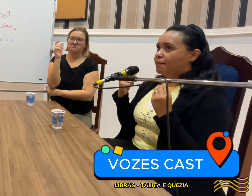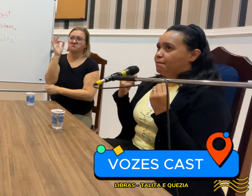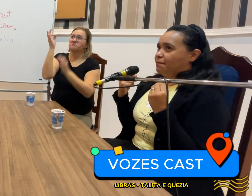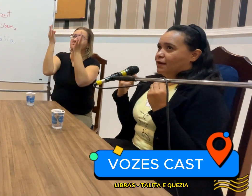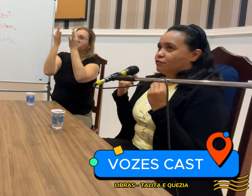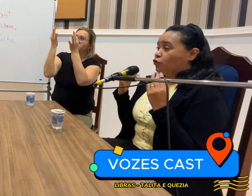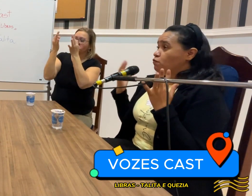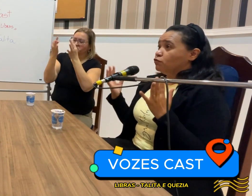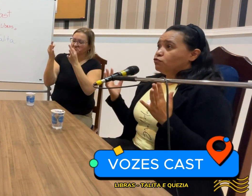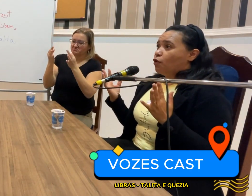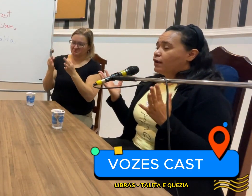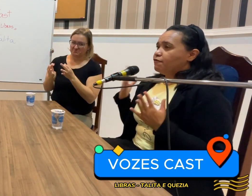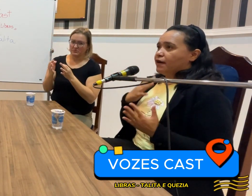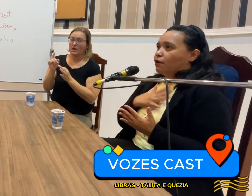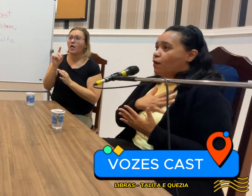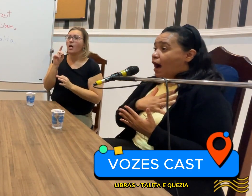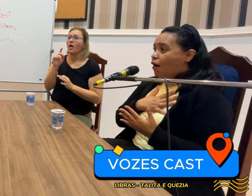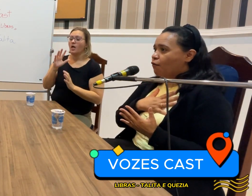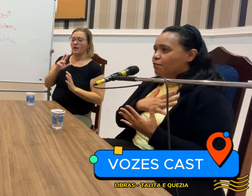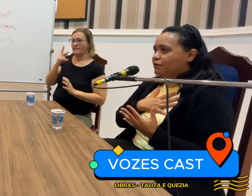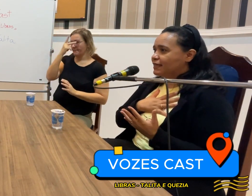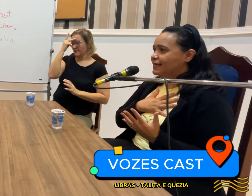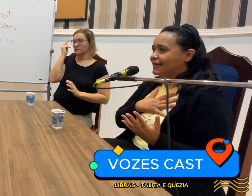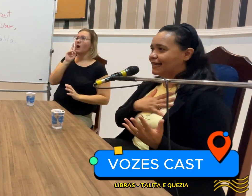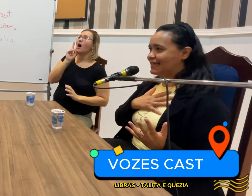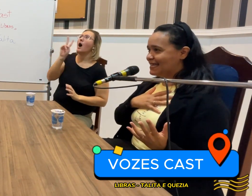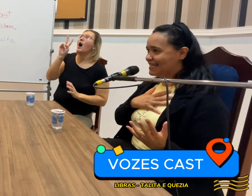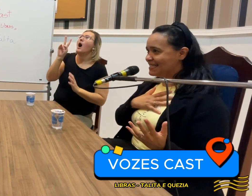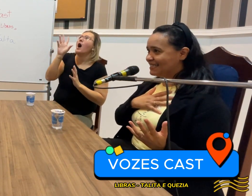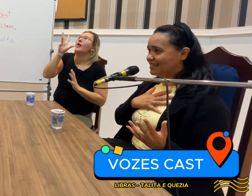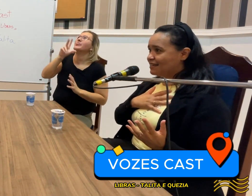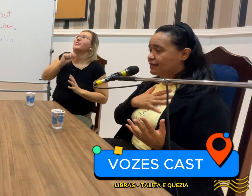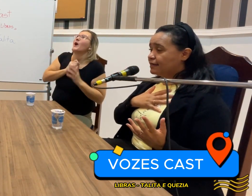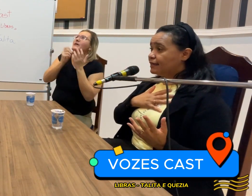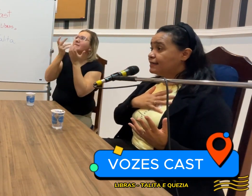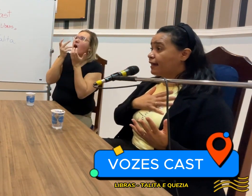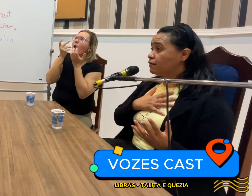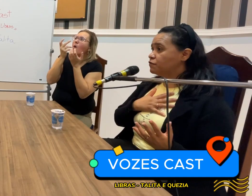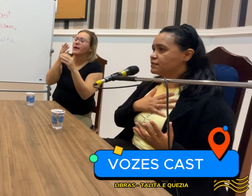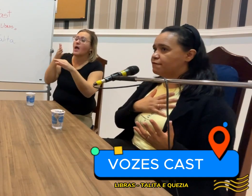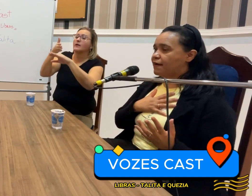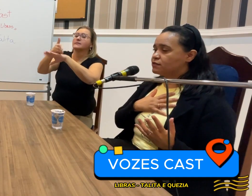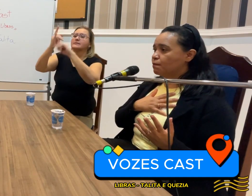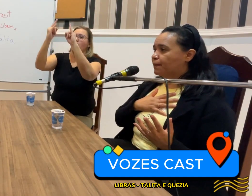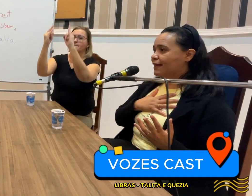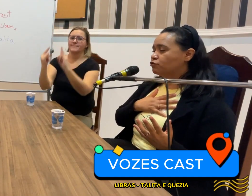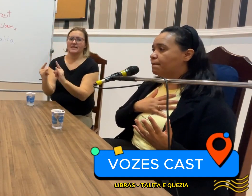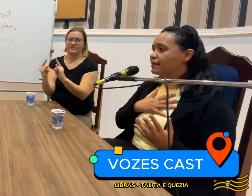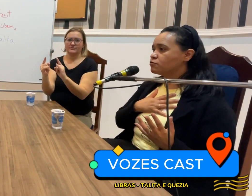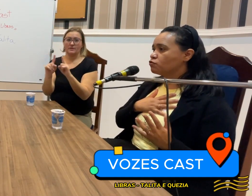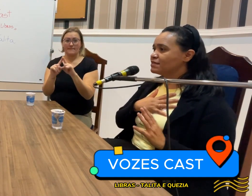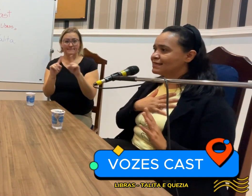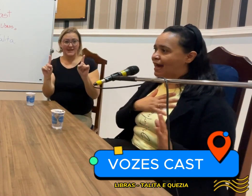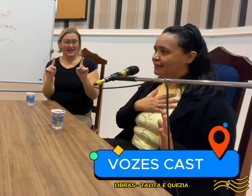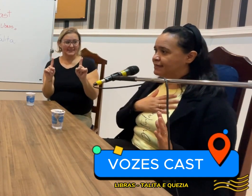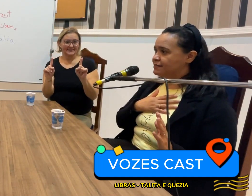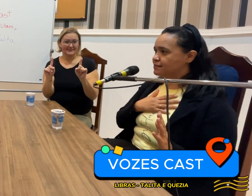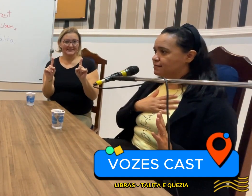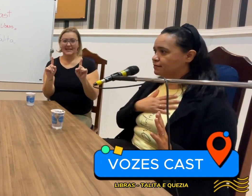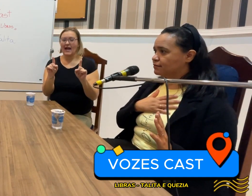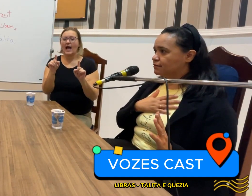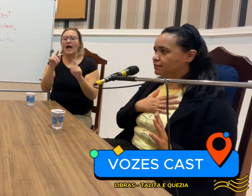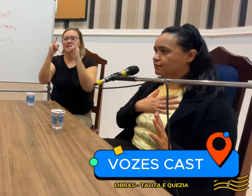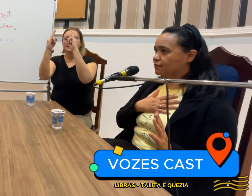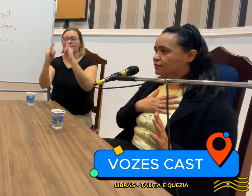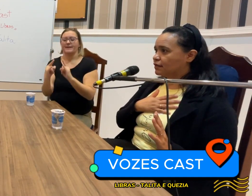sabe? Todo mundo olha e fala, uau, como eu queria ir ali. E aí você faz um prédio apenas com